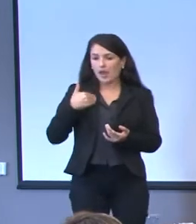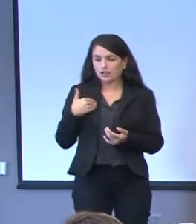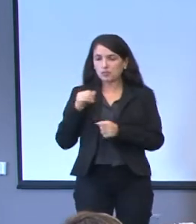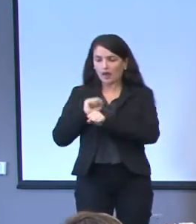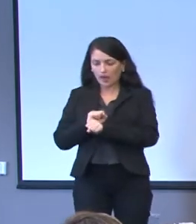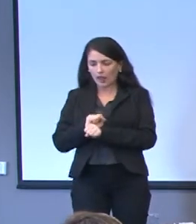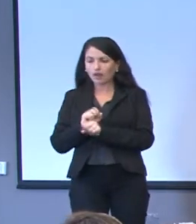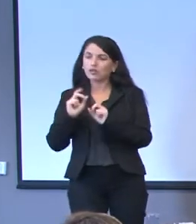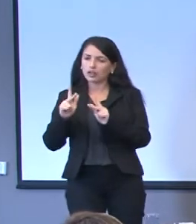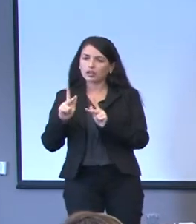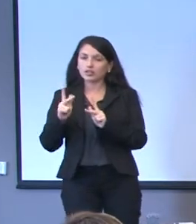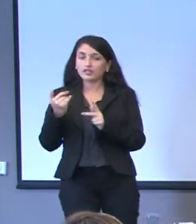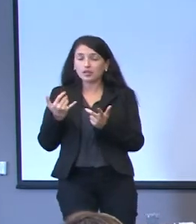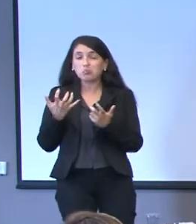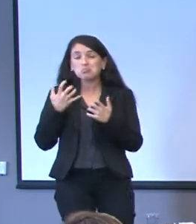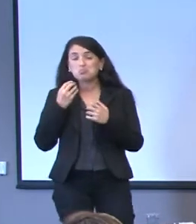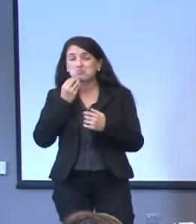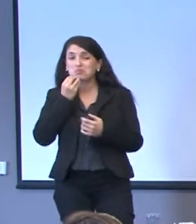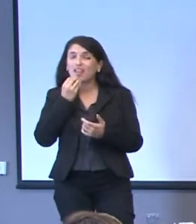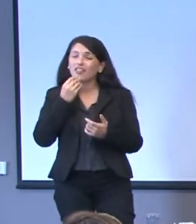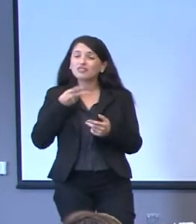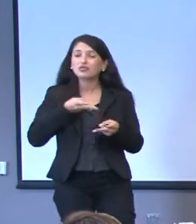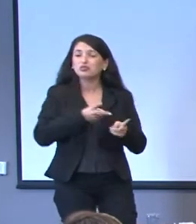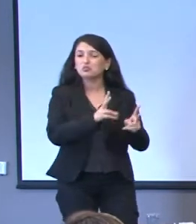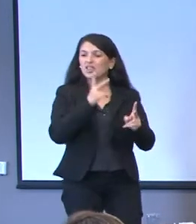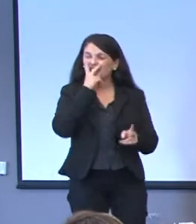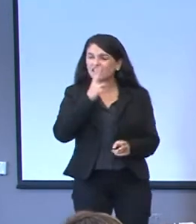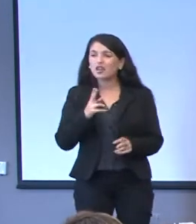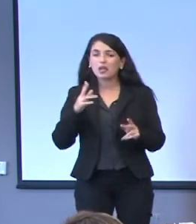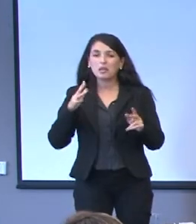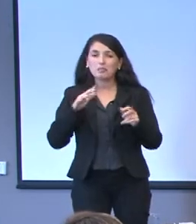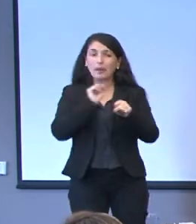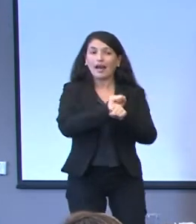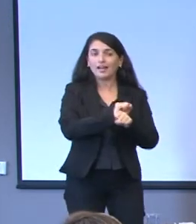se eu puder, eu também não paro, porque eu não estou vendo resultado nem